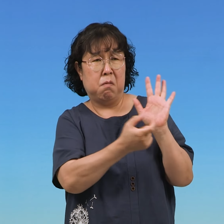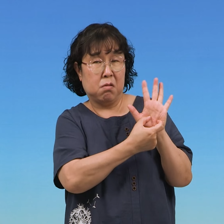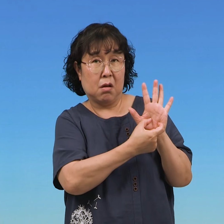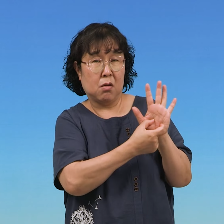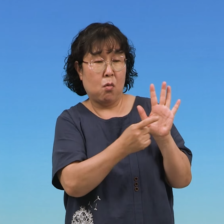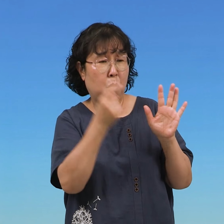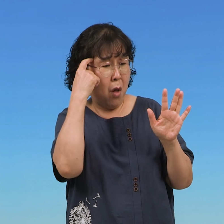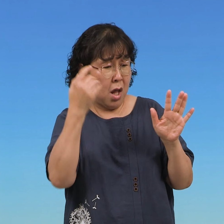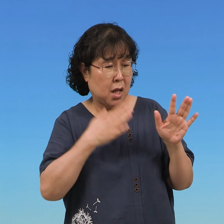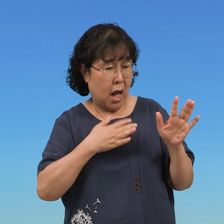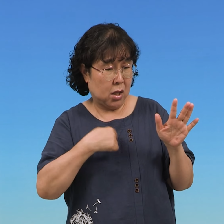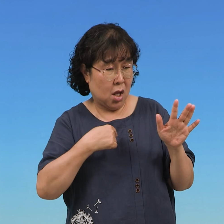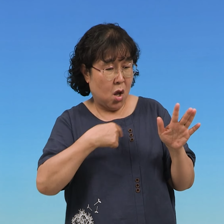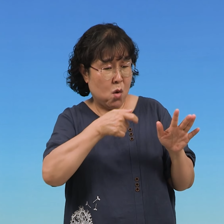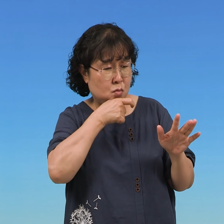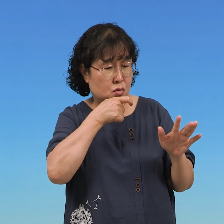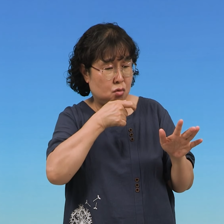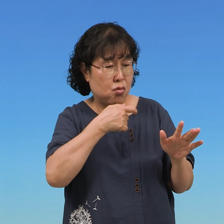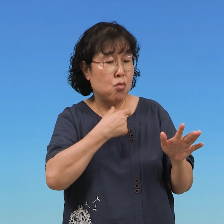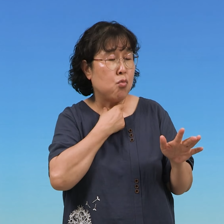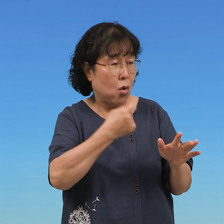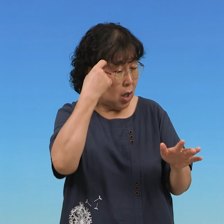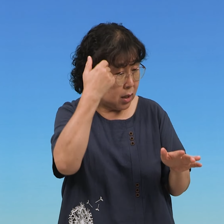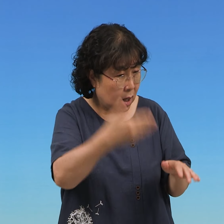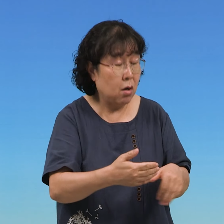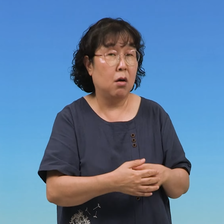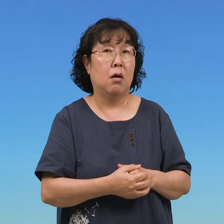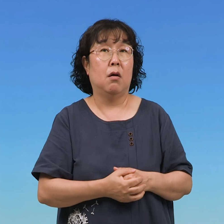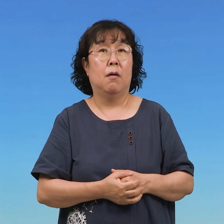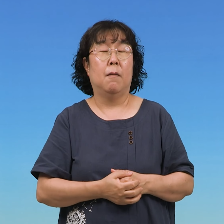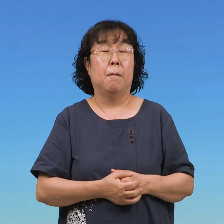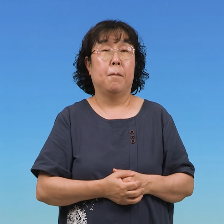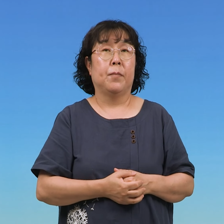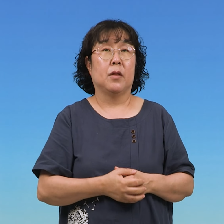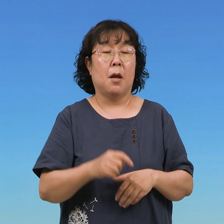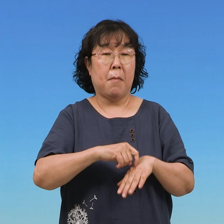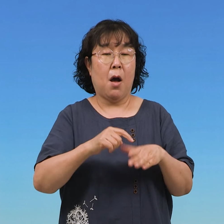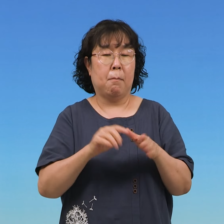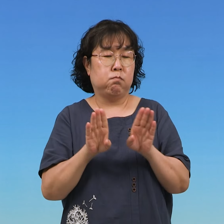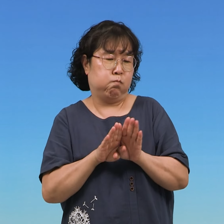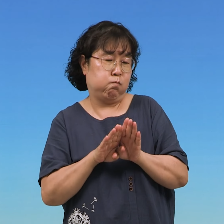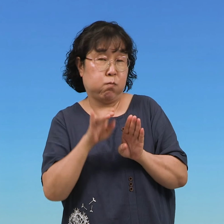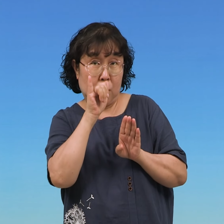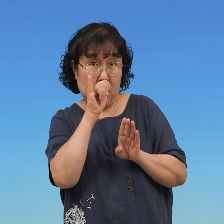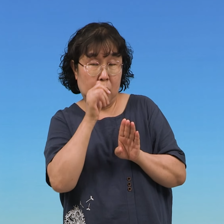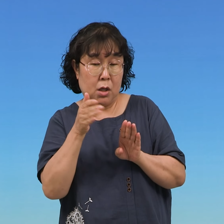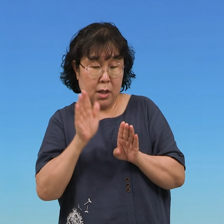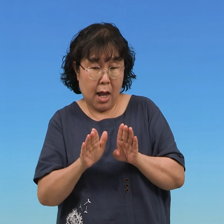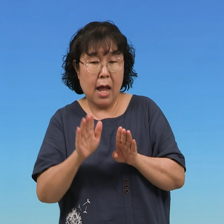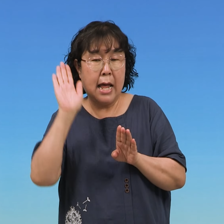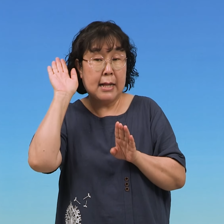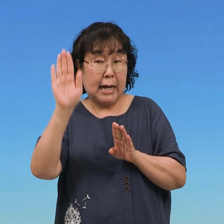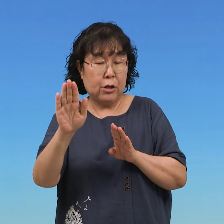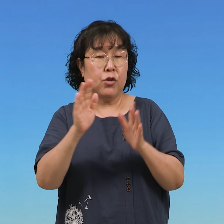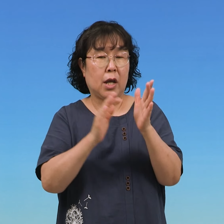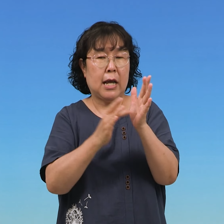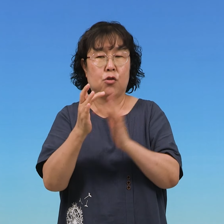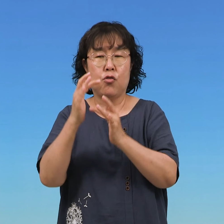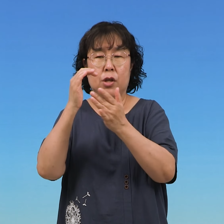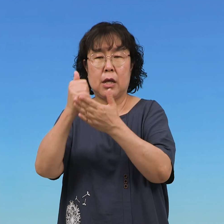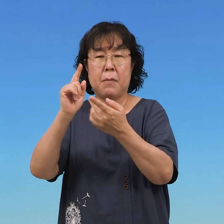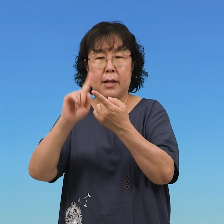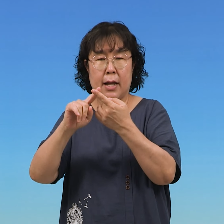그러십니까? 뭐 이렇게 접근을 했고요. 마음을 잘 열지 못했던 이 수가성 여인이 나중에는 예수님을 어떻게